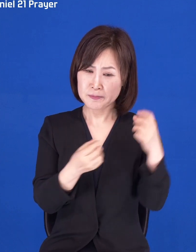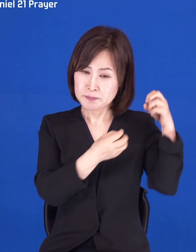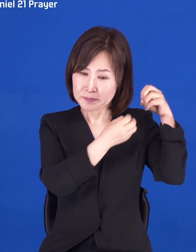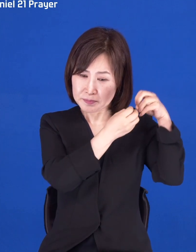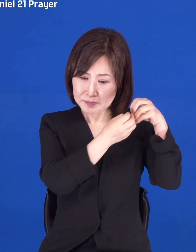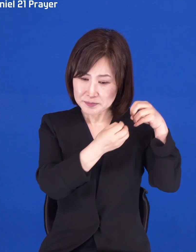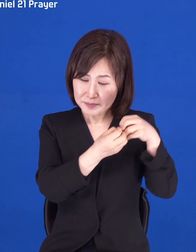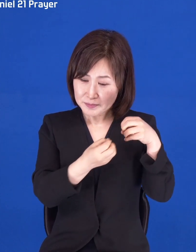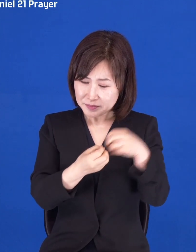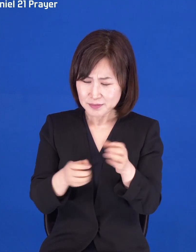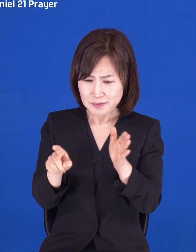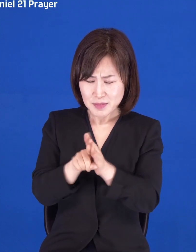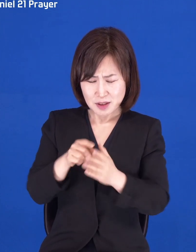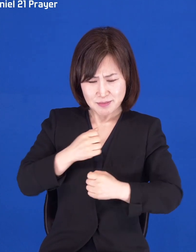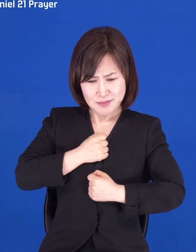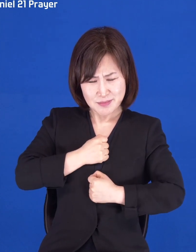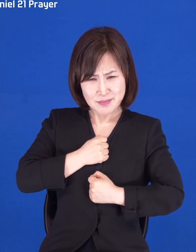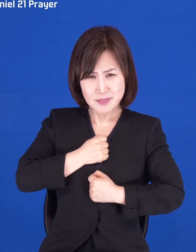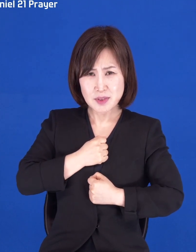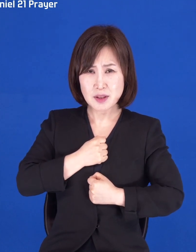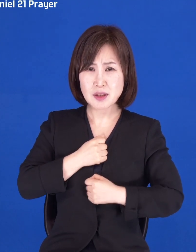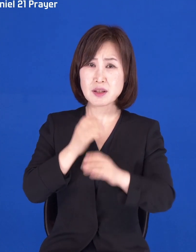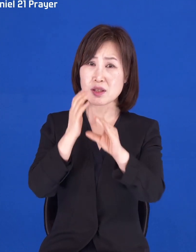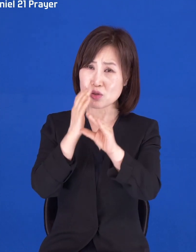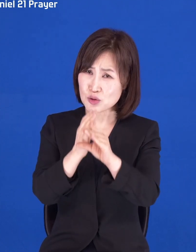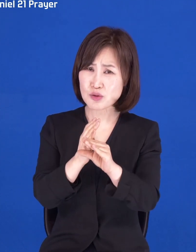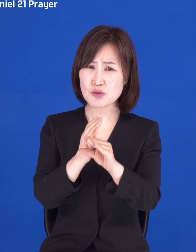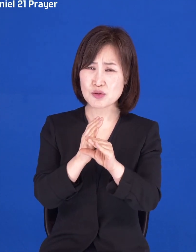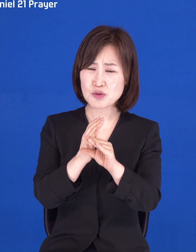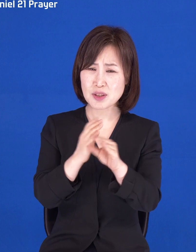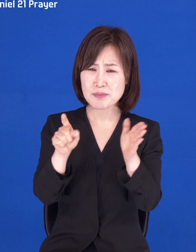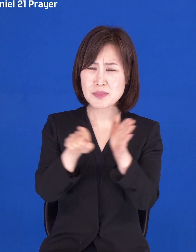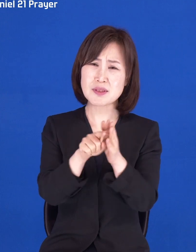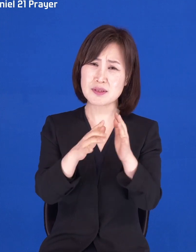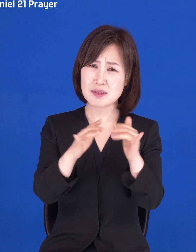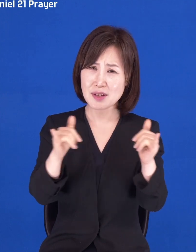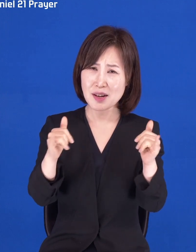대대로 신앙을 지켜가고 있는 사람들이 있습니다.